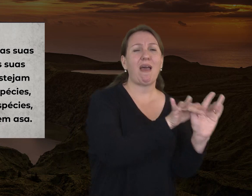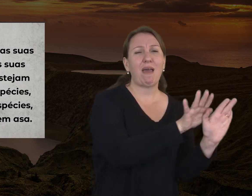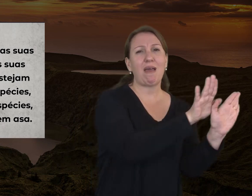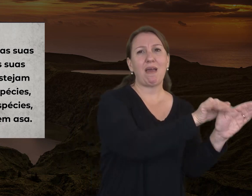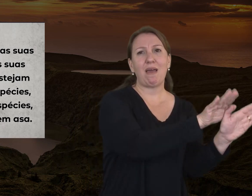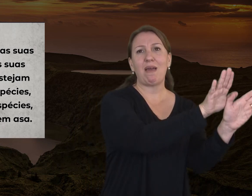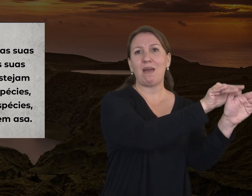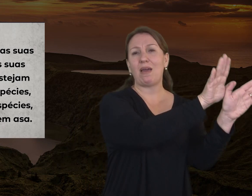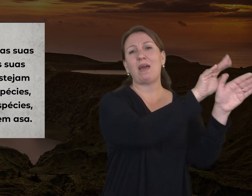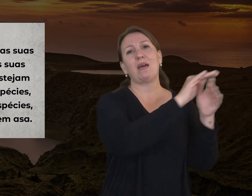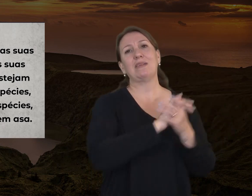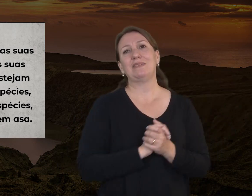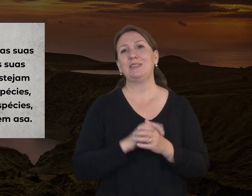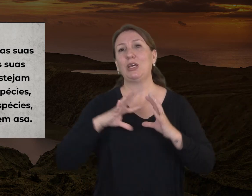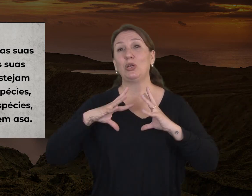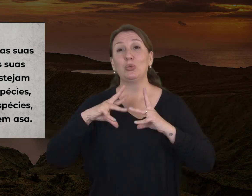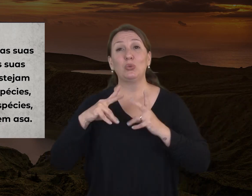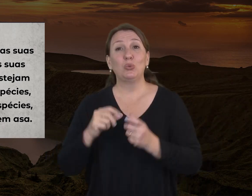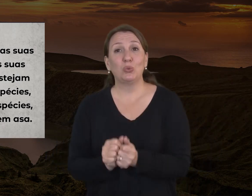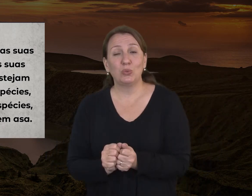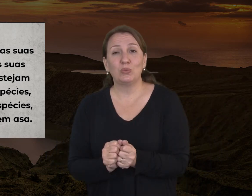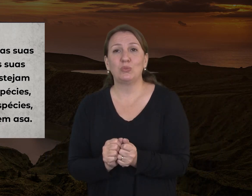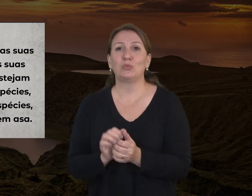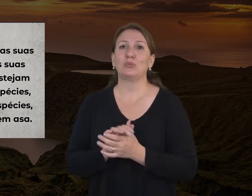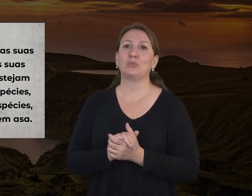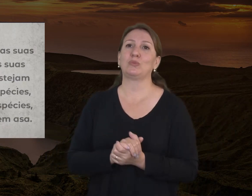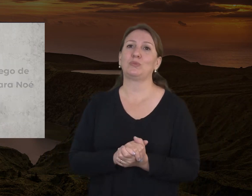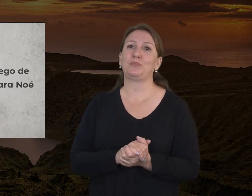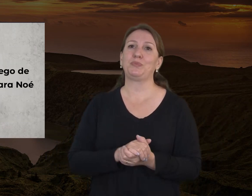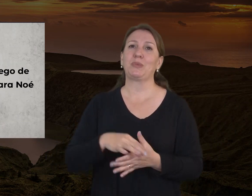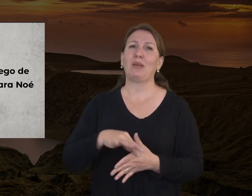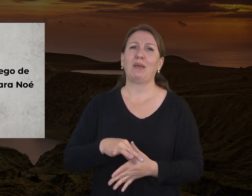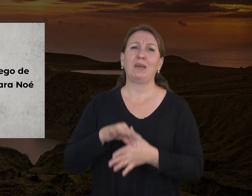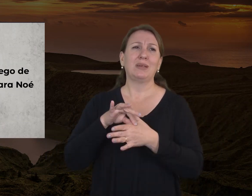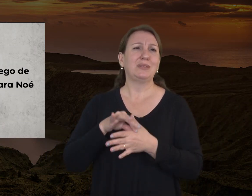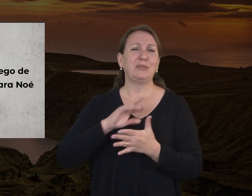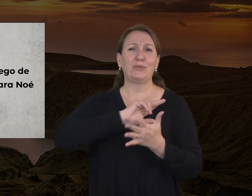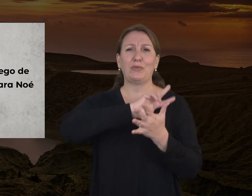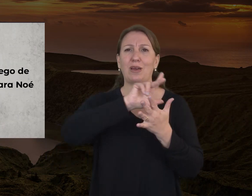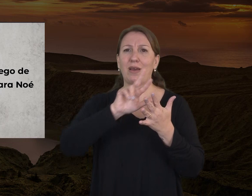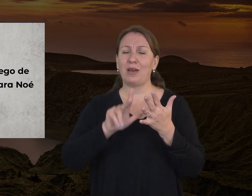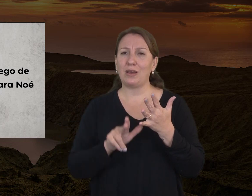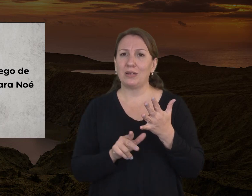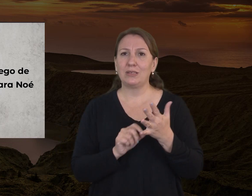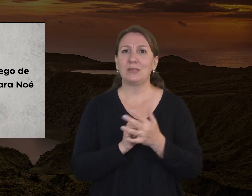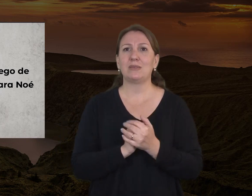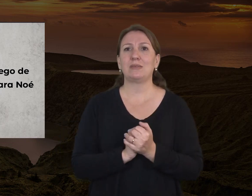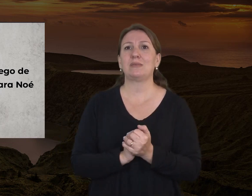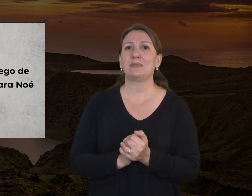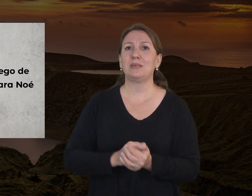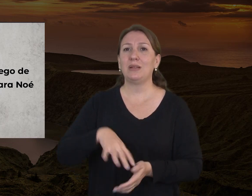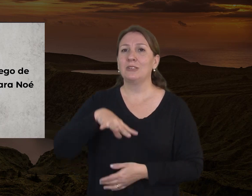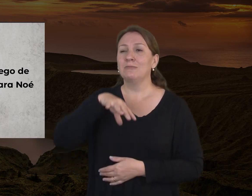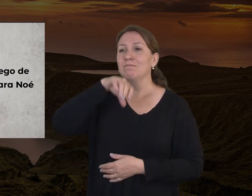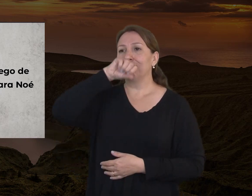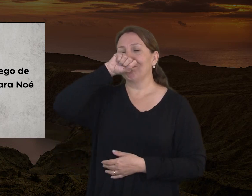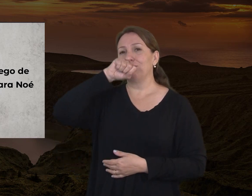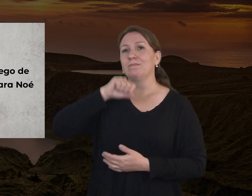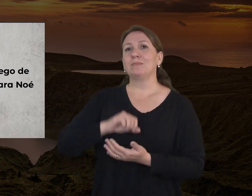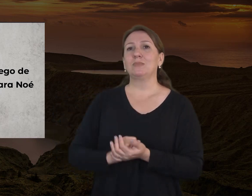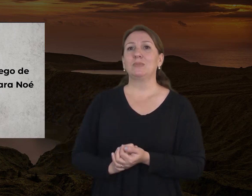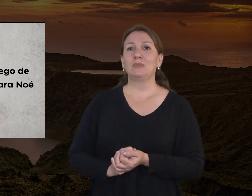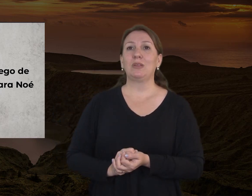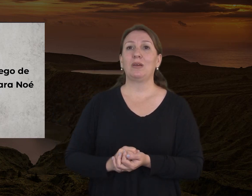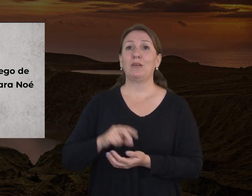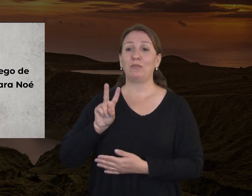todos os pássaros e tudo o que tem asa, de toda a carne em que havia fôlego de vida, entraram